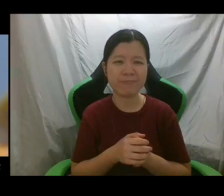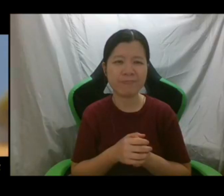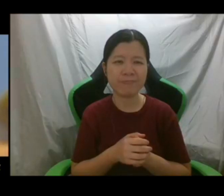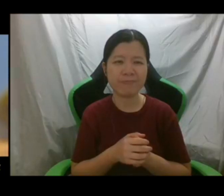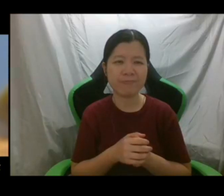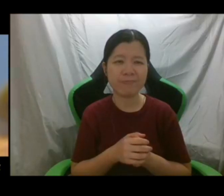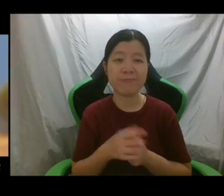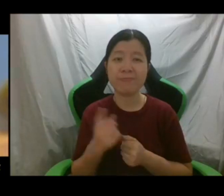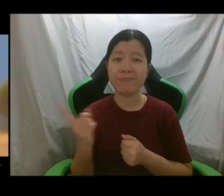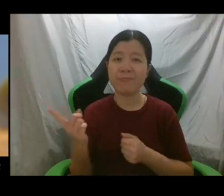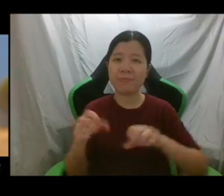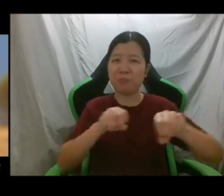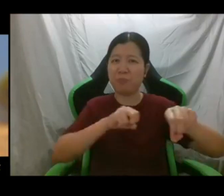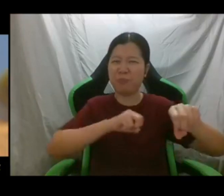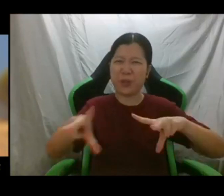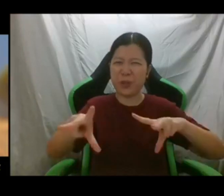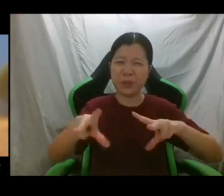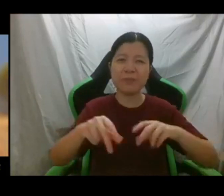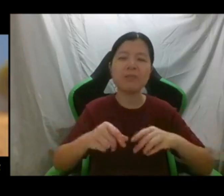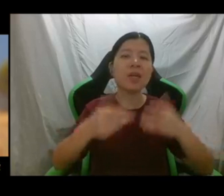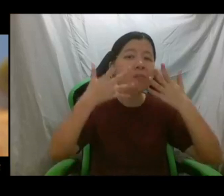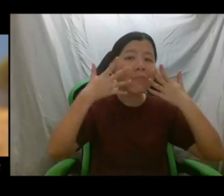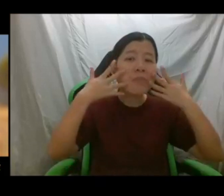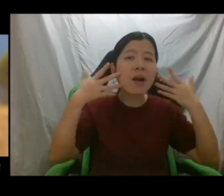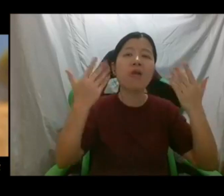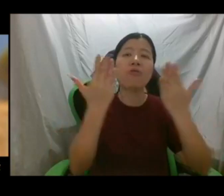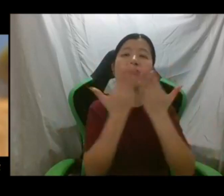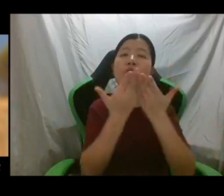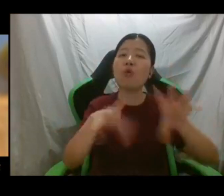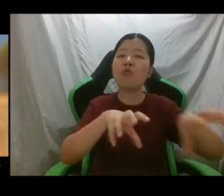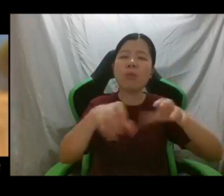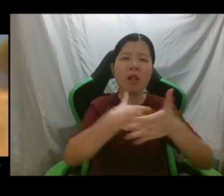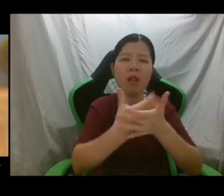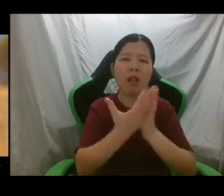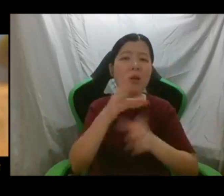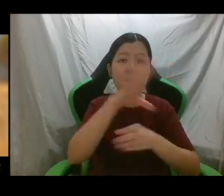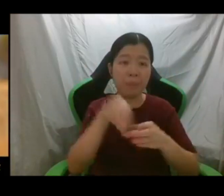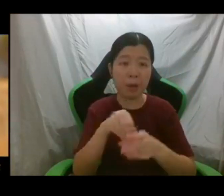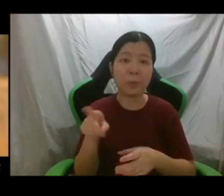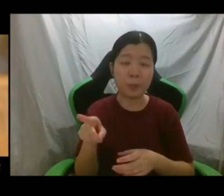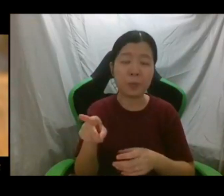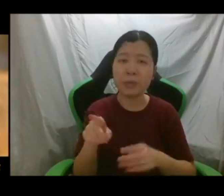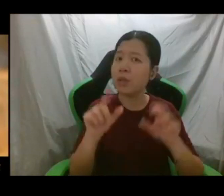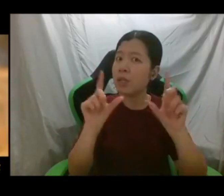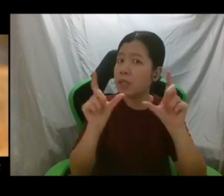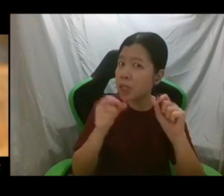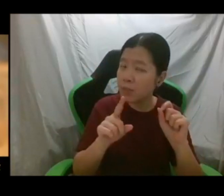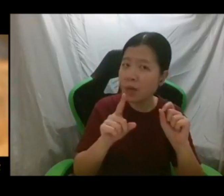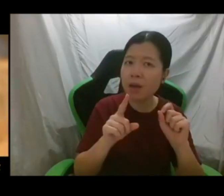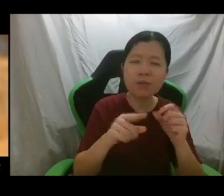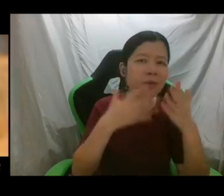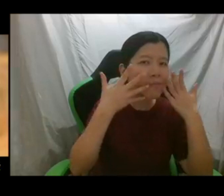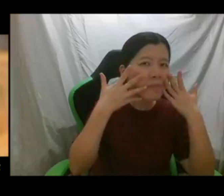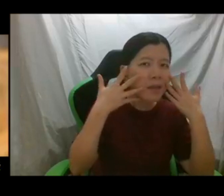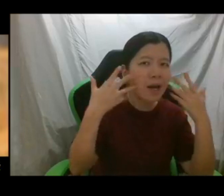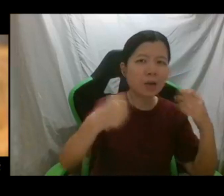獵豹係貓科動物嘅一種，即係話佢都有同貓相